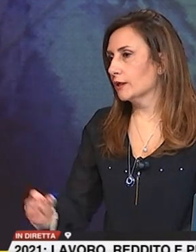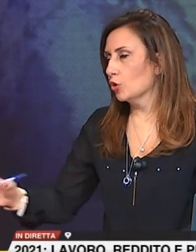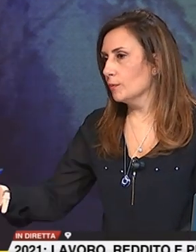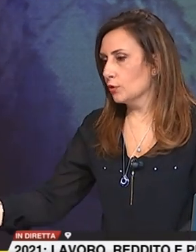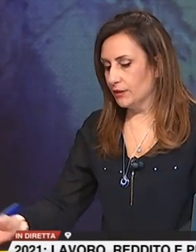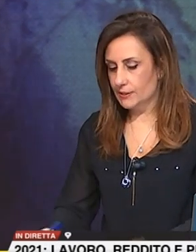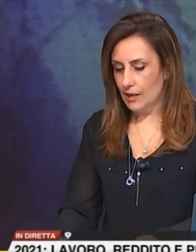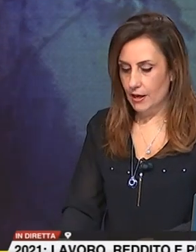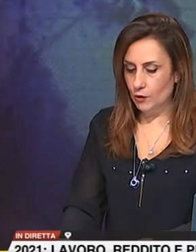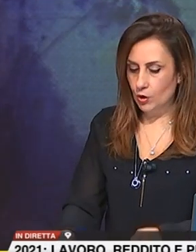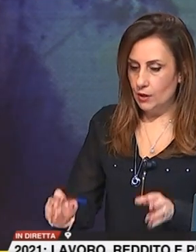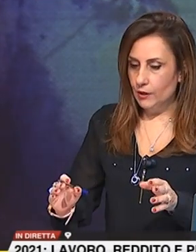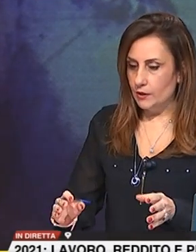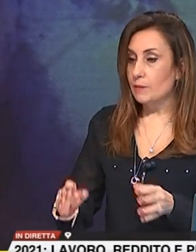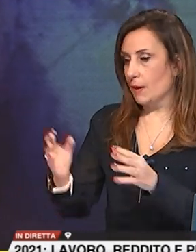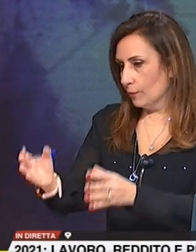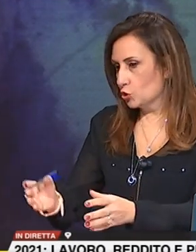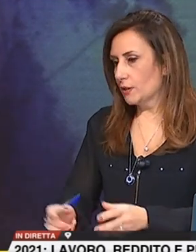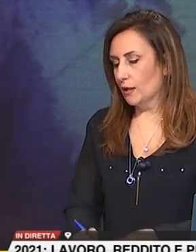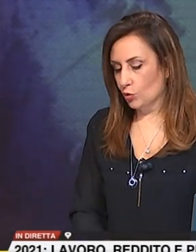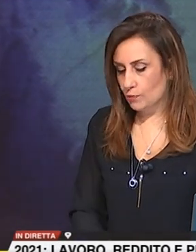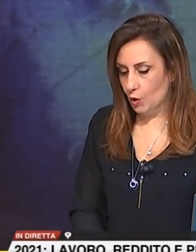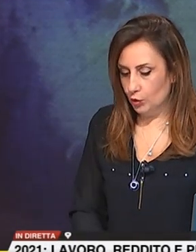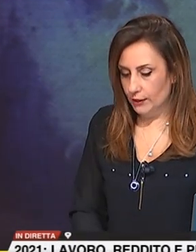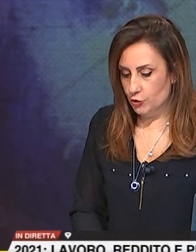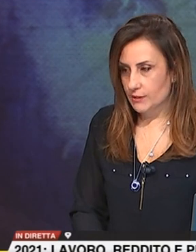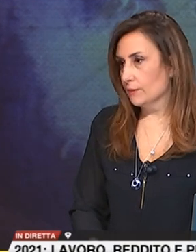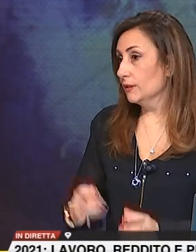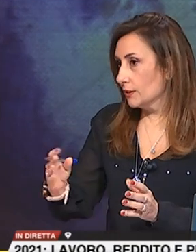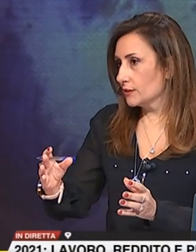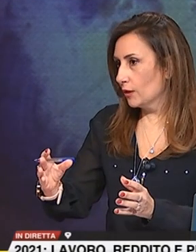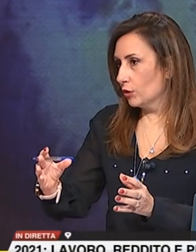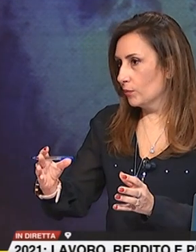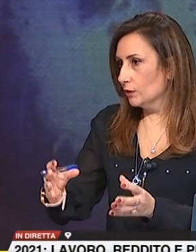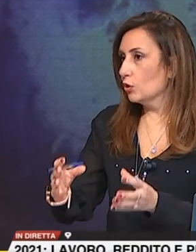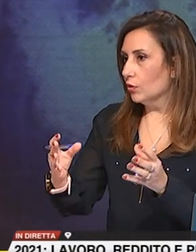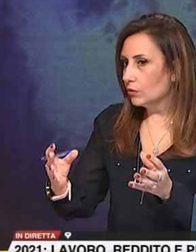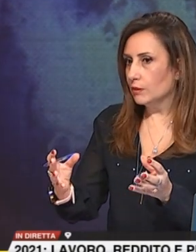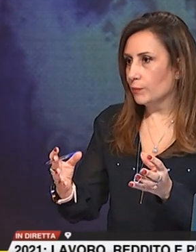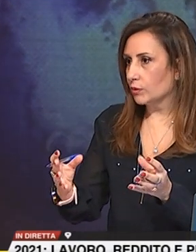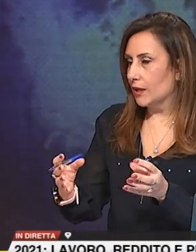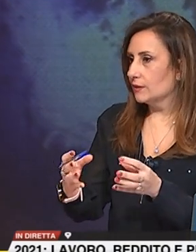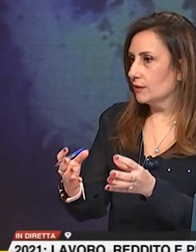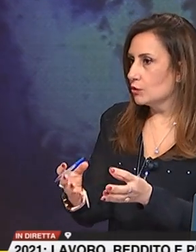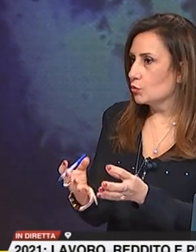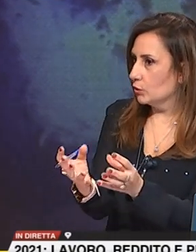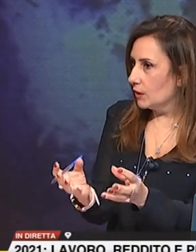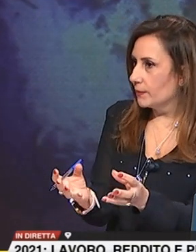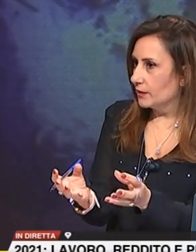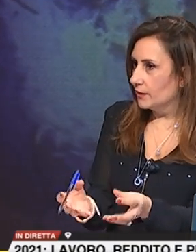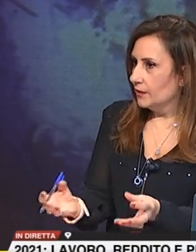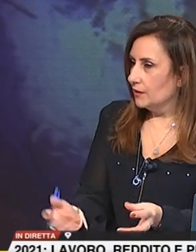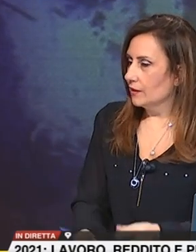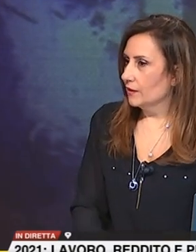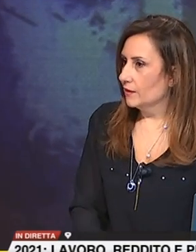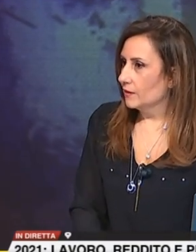di vista anche economico e finanziario. Abbiamo citato lo sblocco dei licenziamenti, che sarà un argomento importante da discutere,